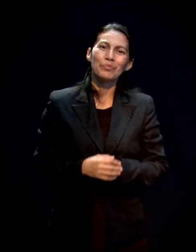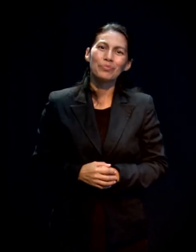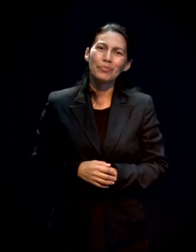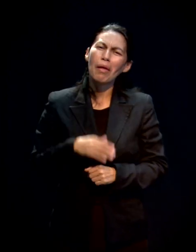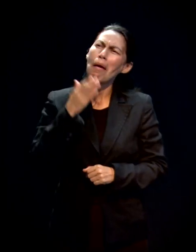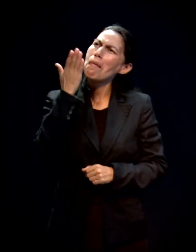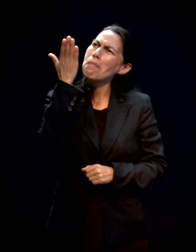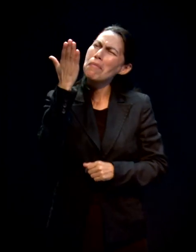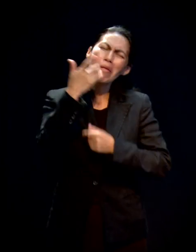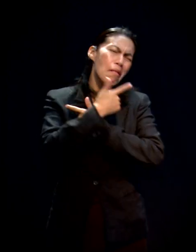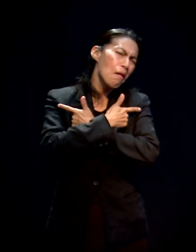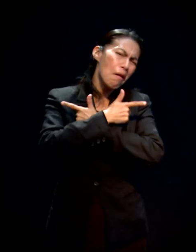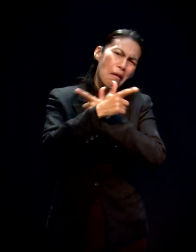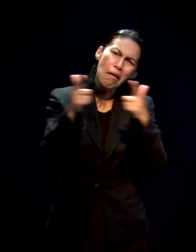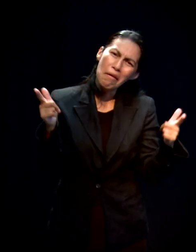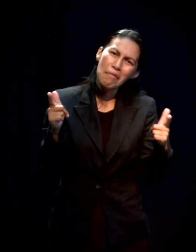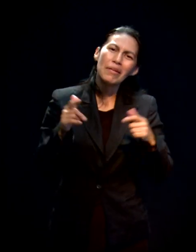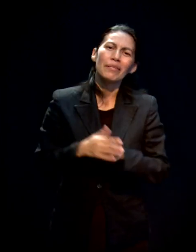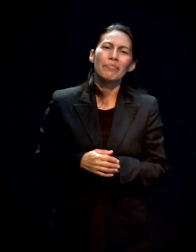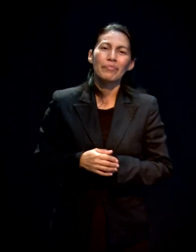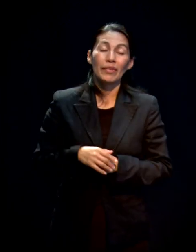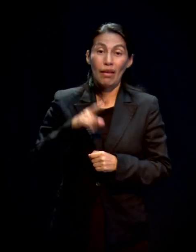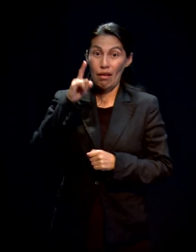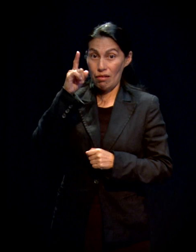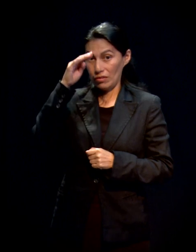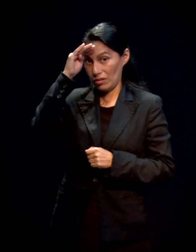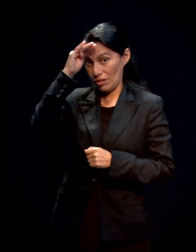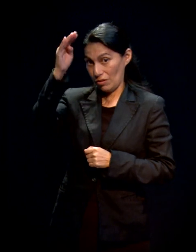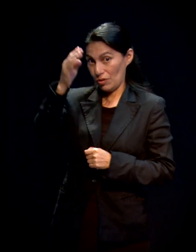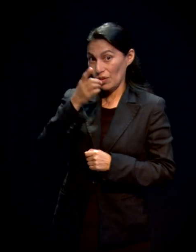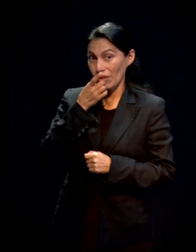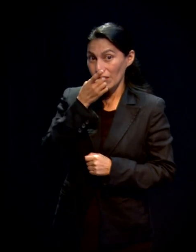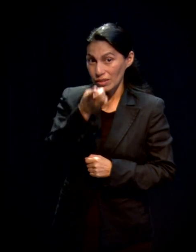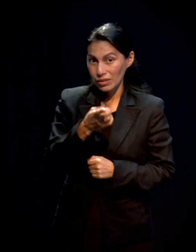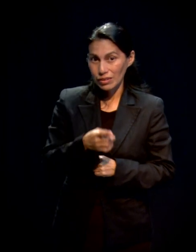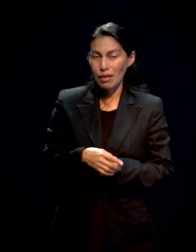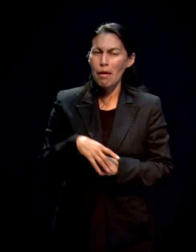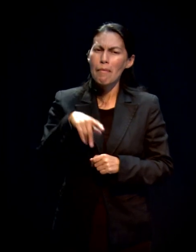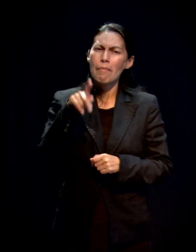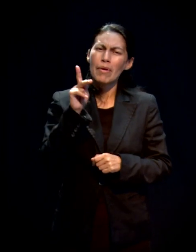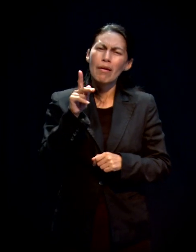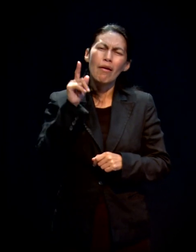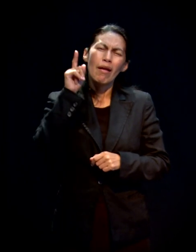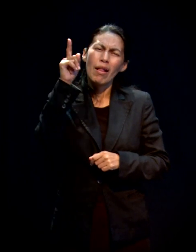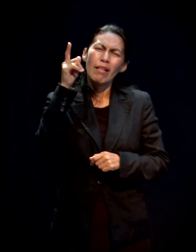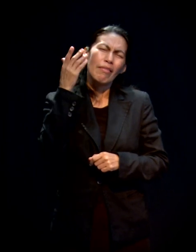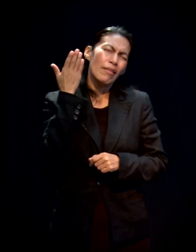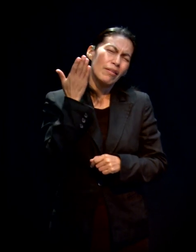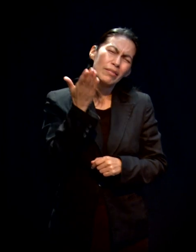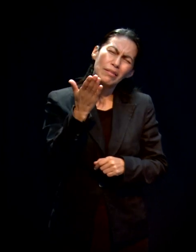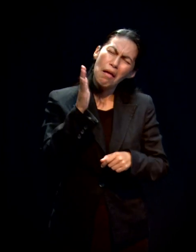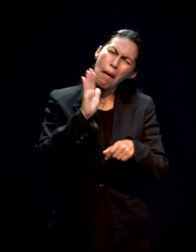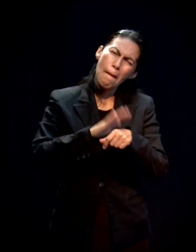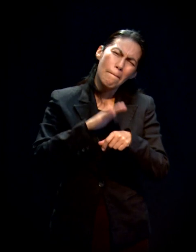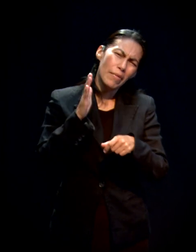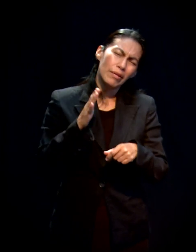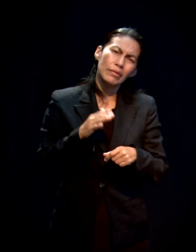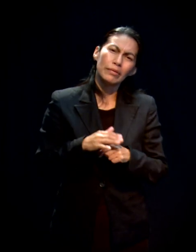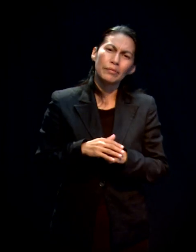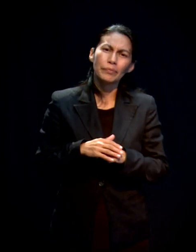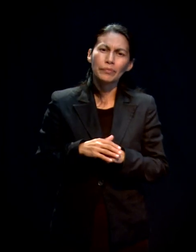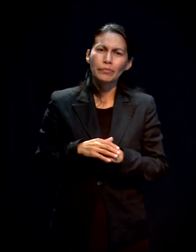13 1 pídeme lo que quieras dice el señor pero la el deseo más grande que dioses